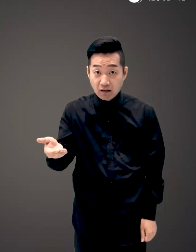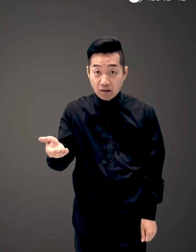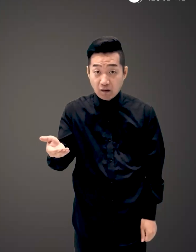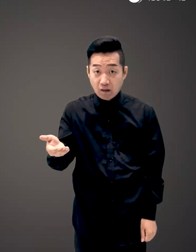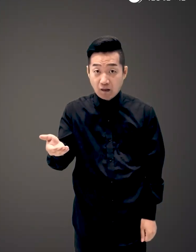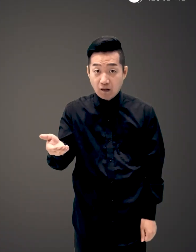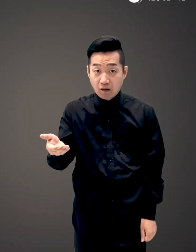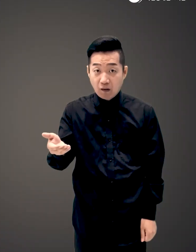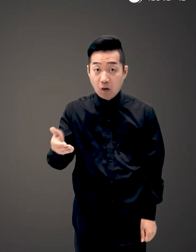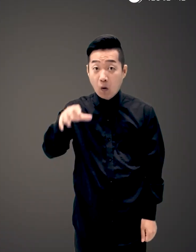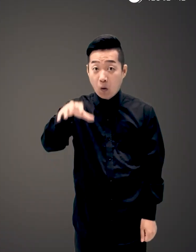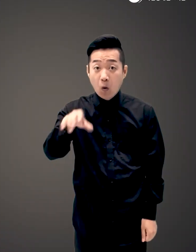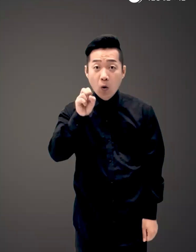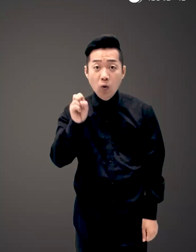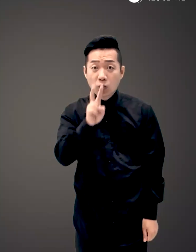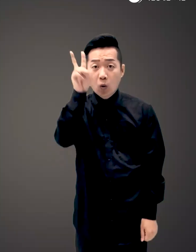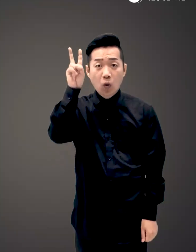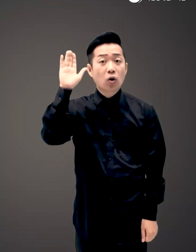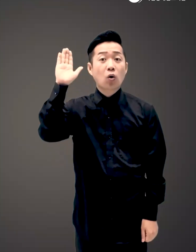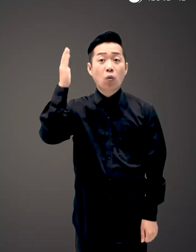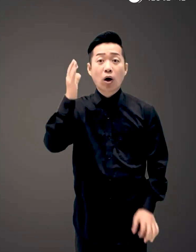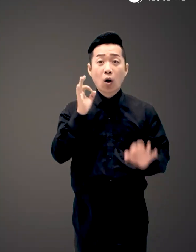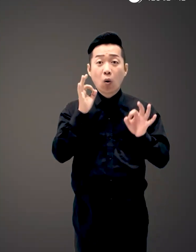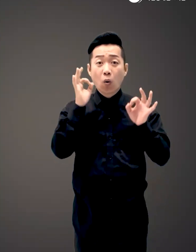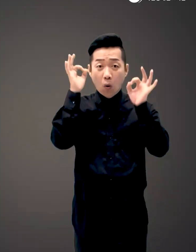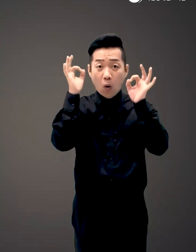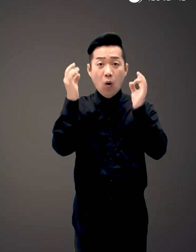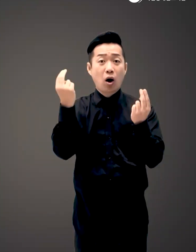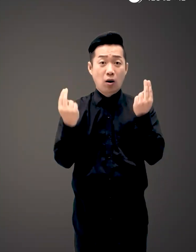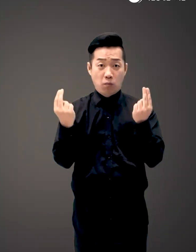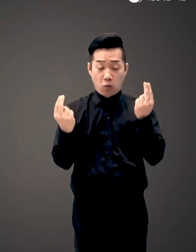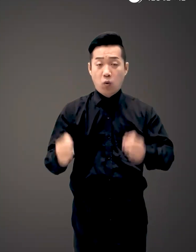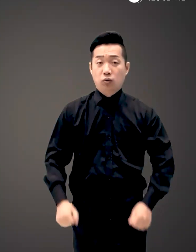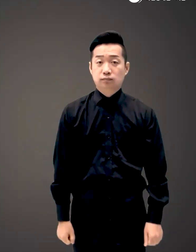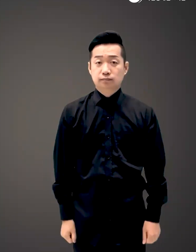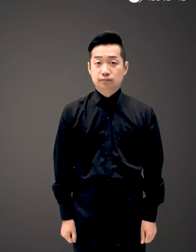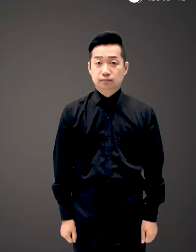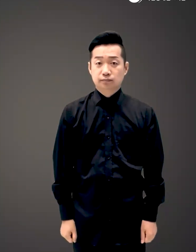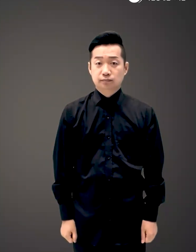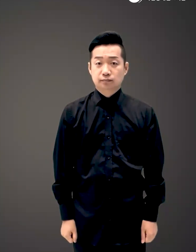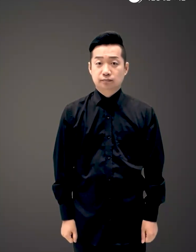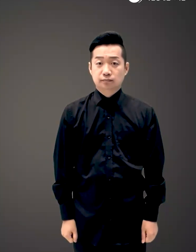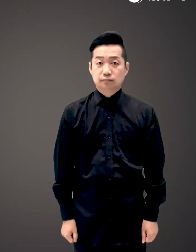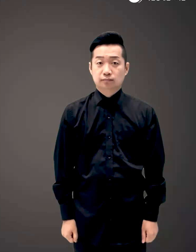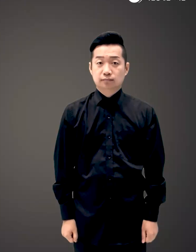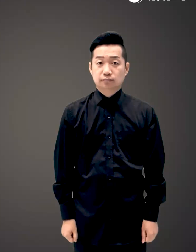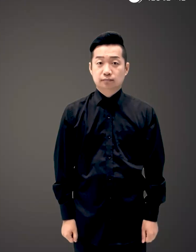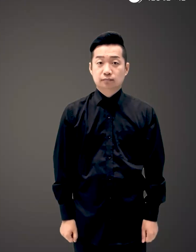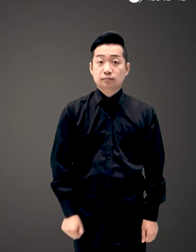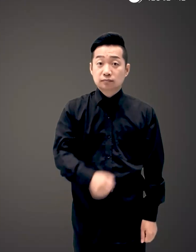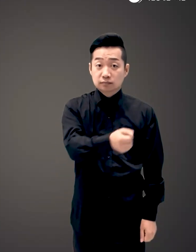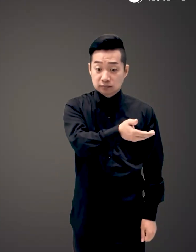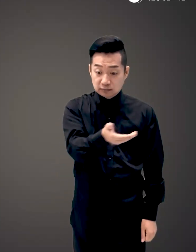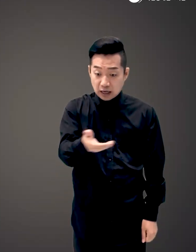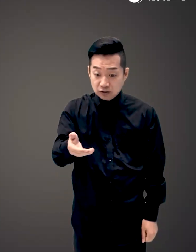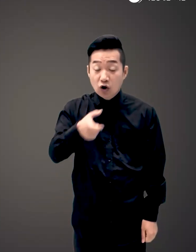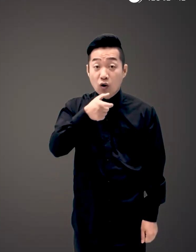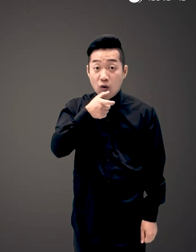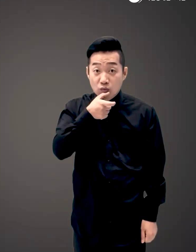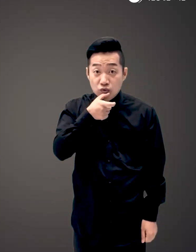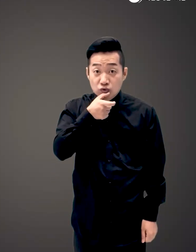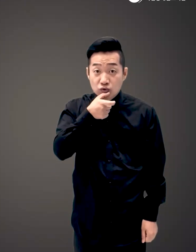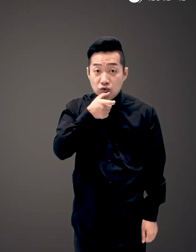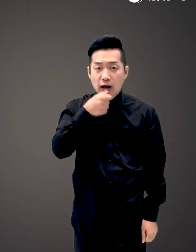개천의 용이 되려고 노력하는 것보다는 그 개천의